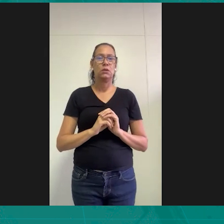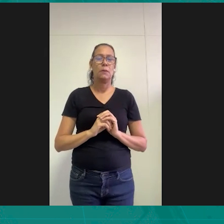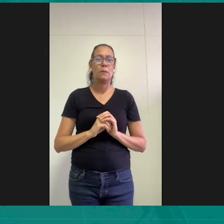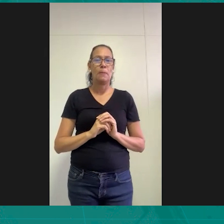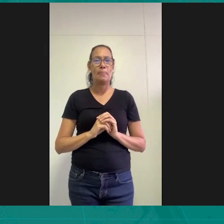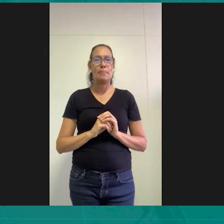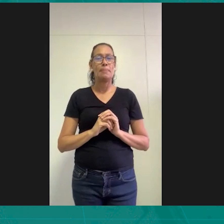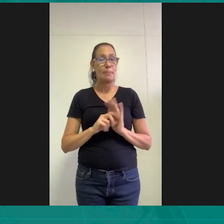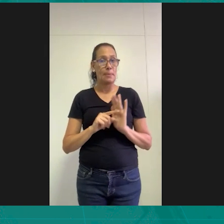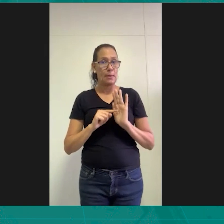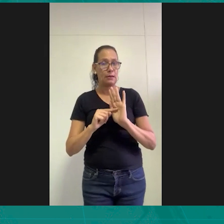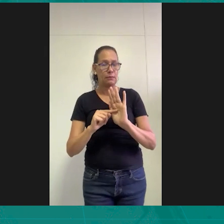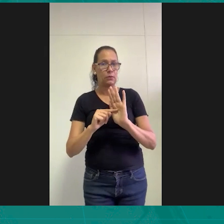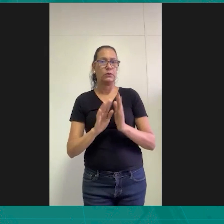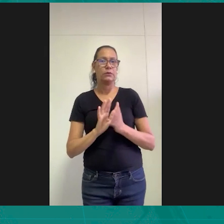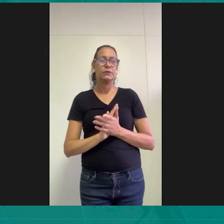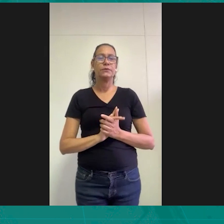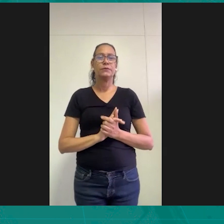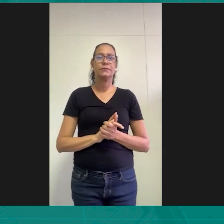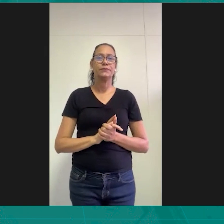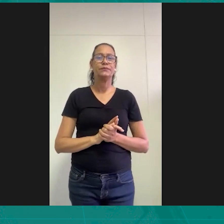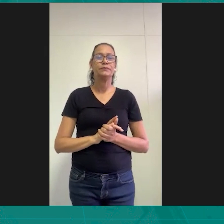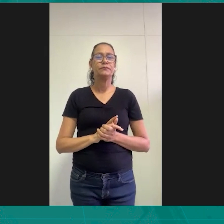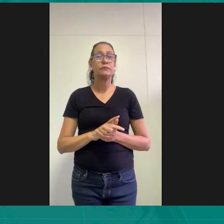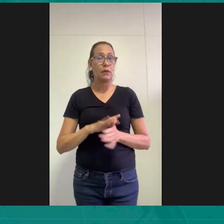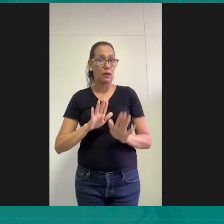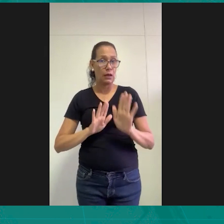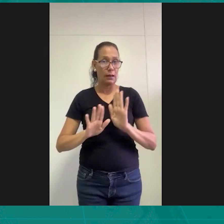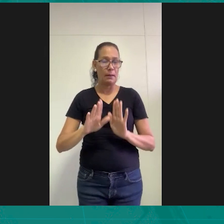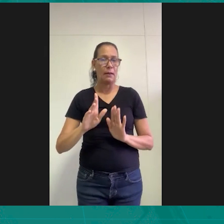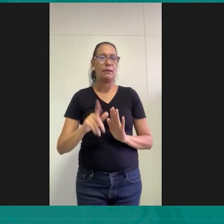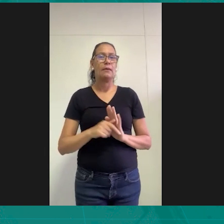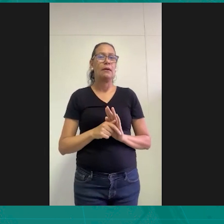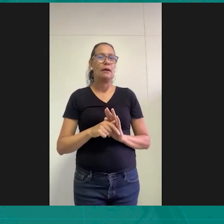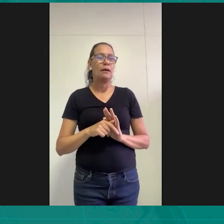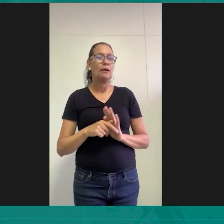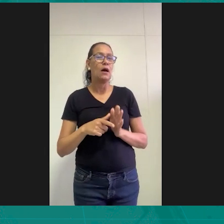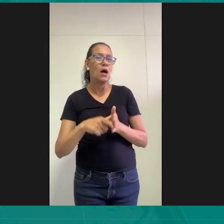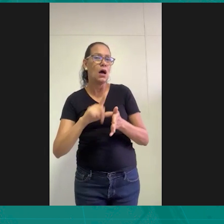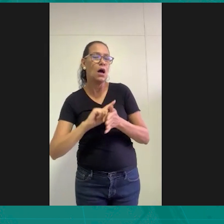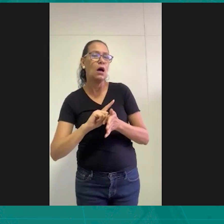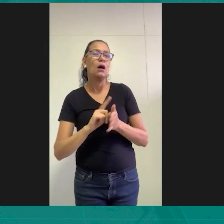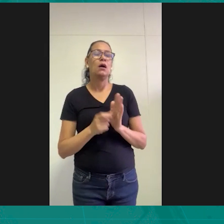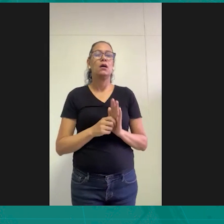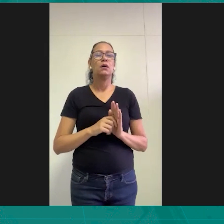deixe-me ler primeiro João 14. João 14, esse Espírito